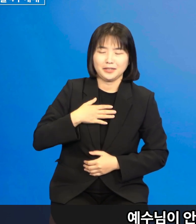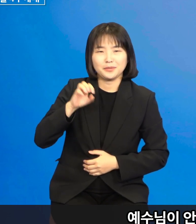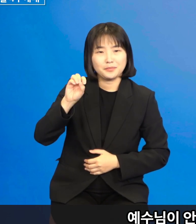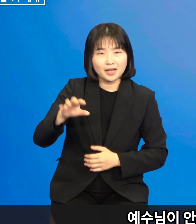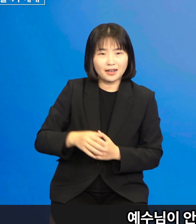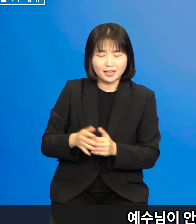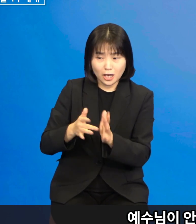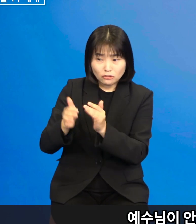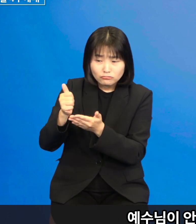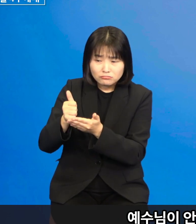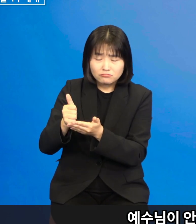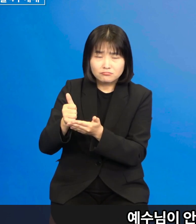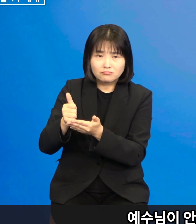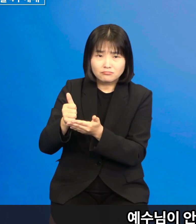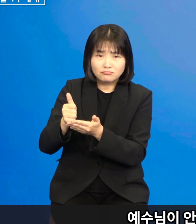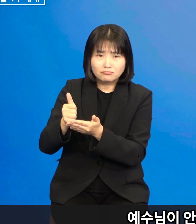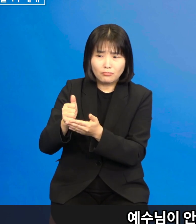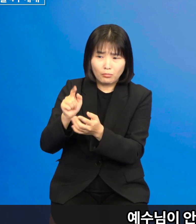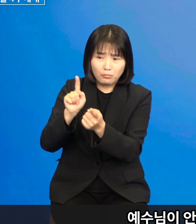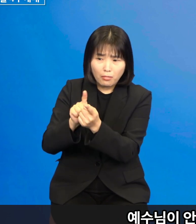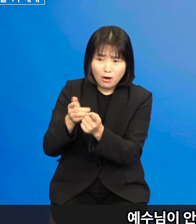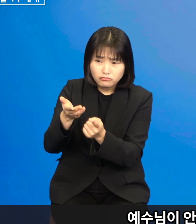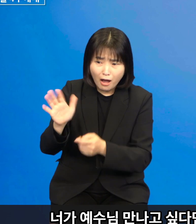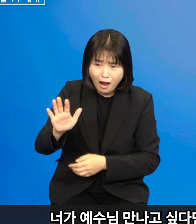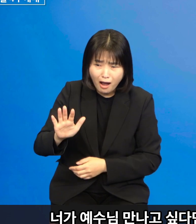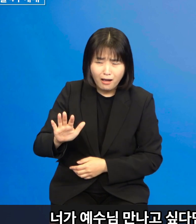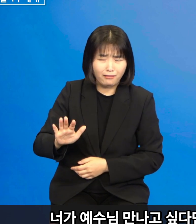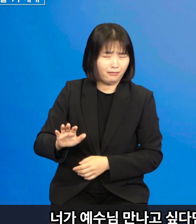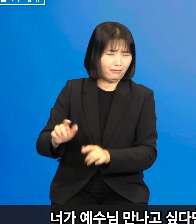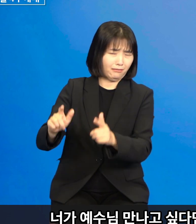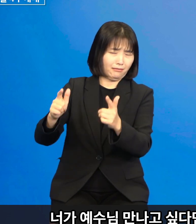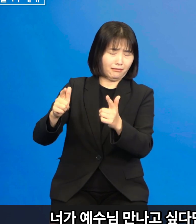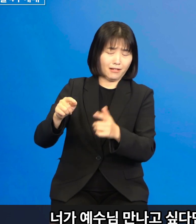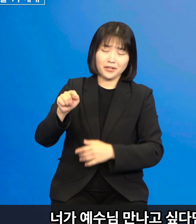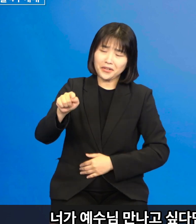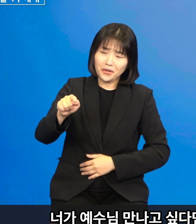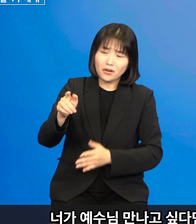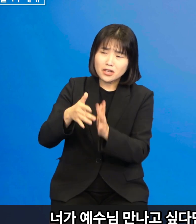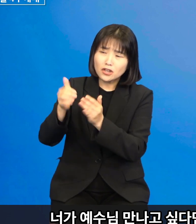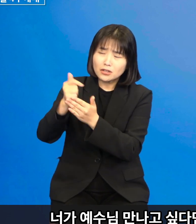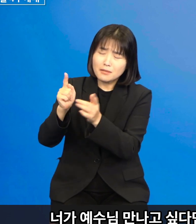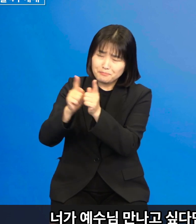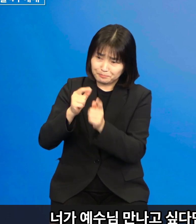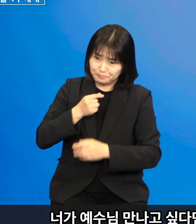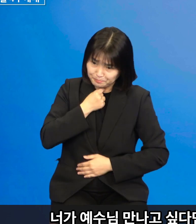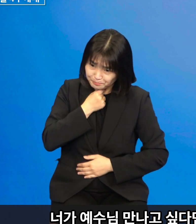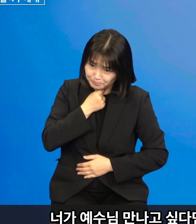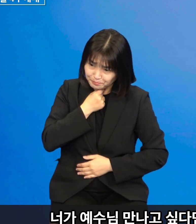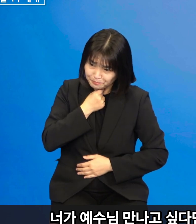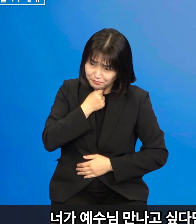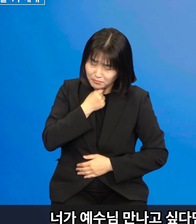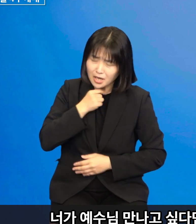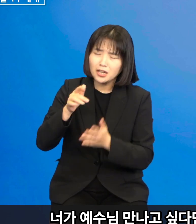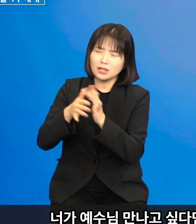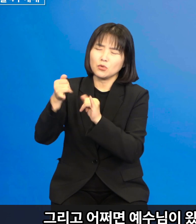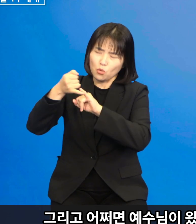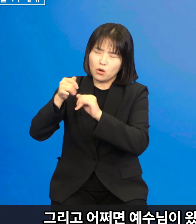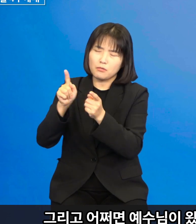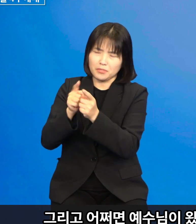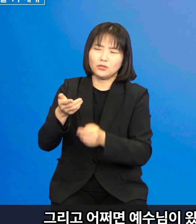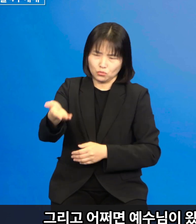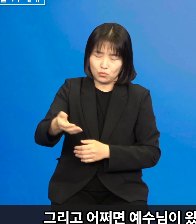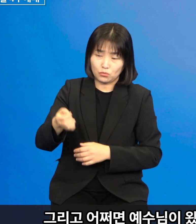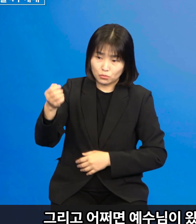했습니다. 예수님이 안 만나줄 리가 있냐. 너가 예수님 만나고 싶다면 예수님 반드시 만나줄 거야.